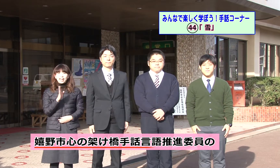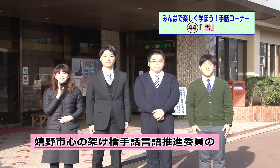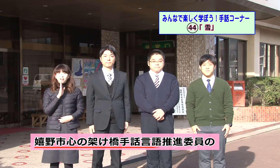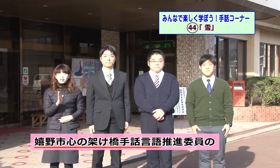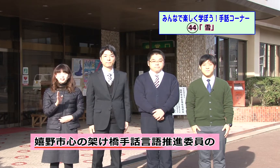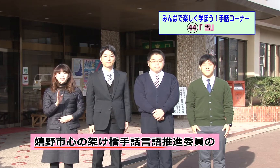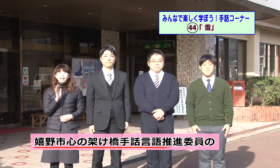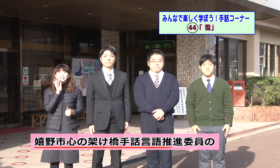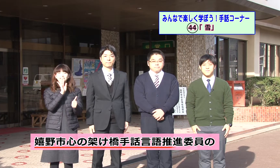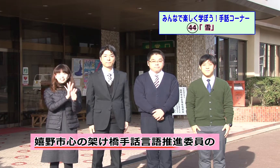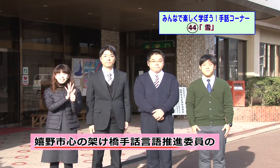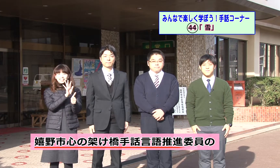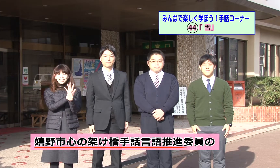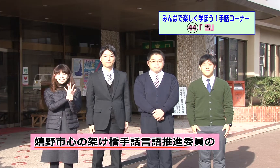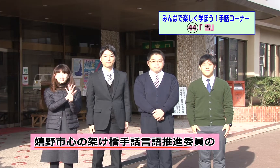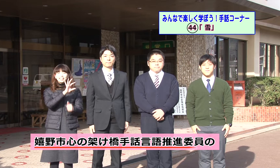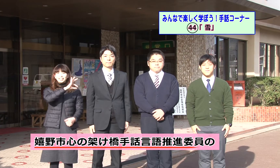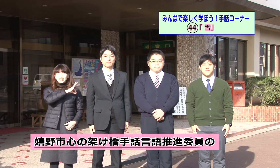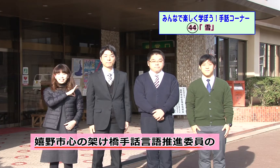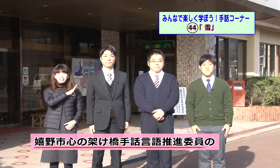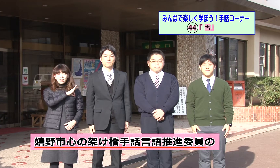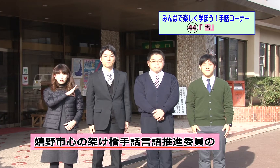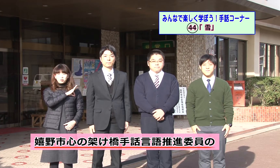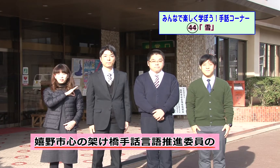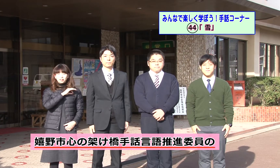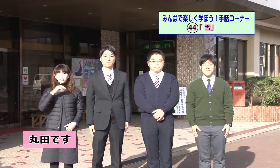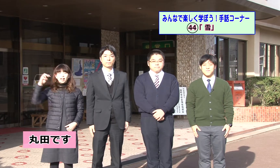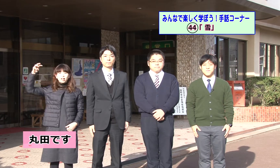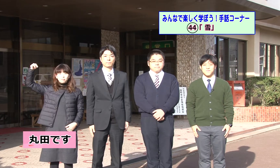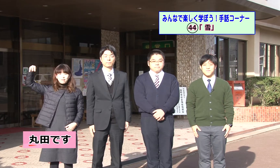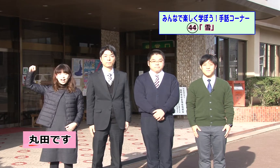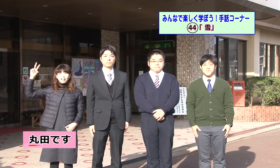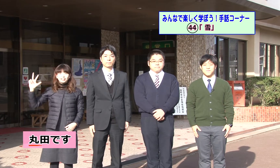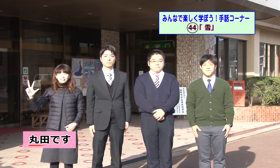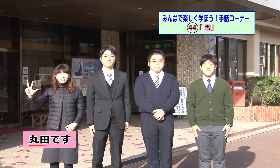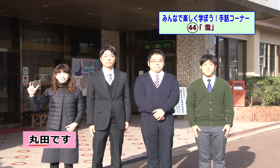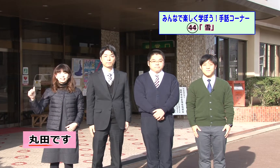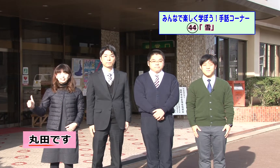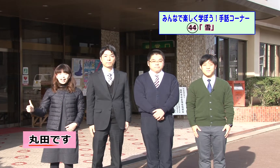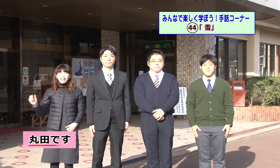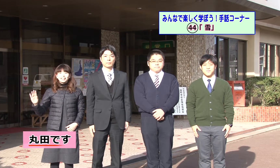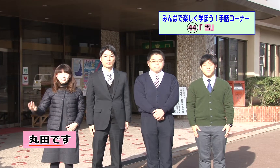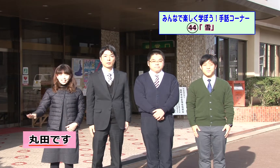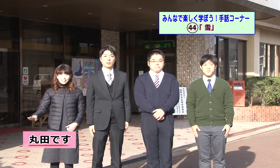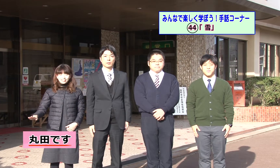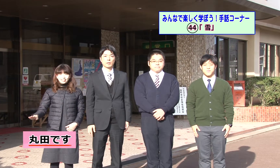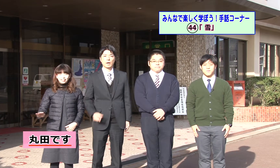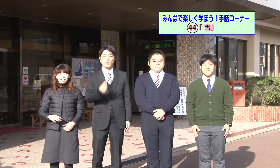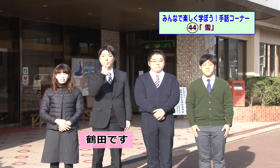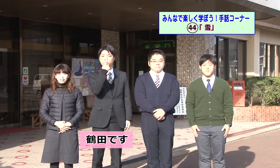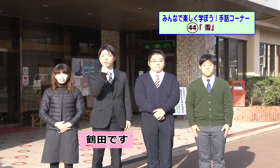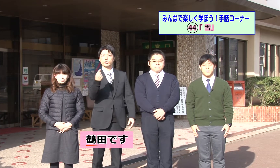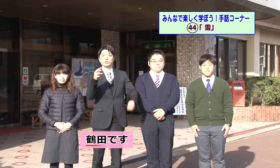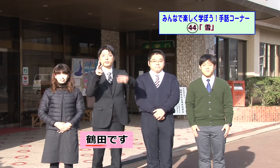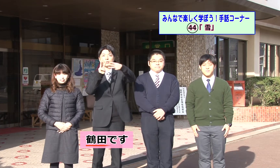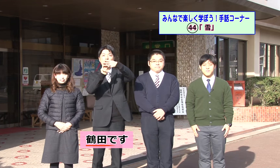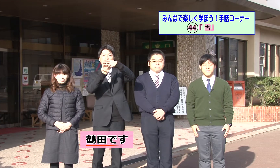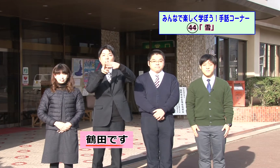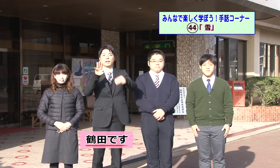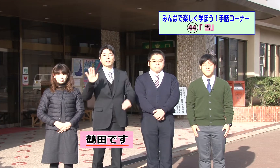語推進委員のまるたです。 つるだです